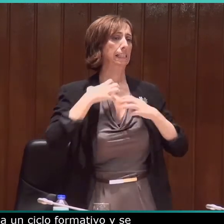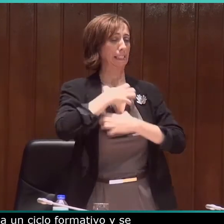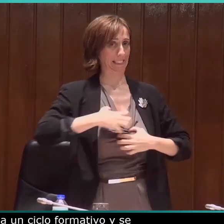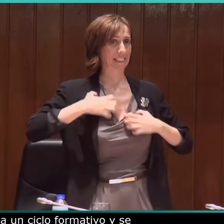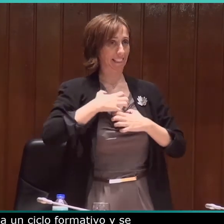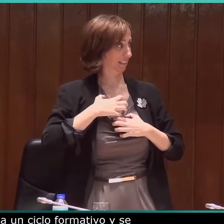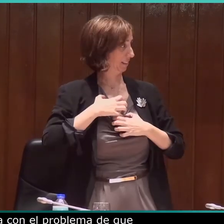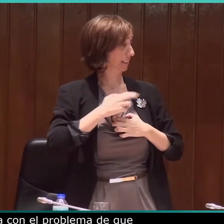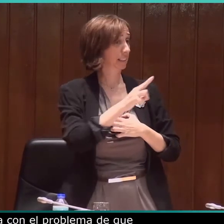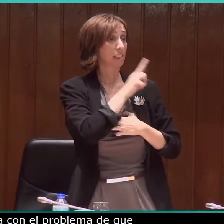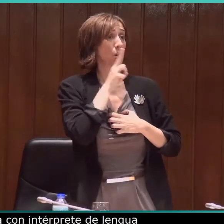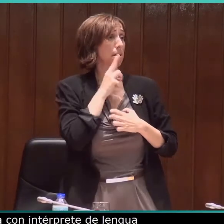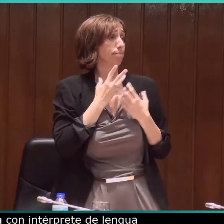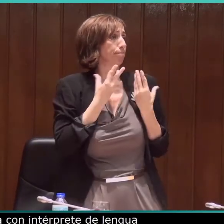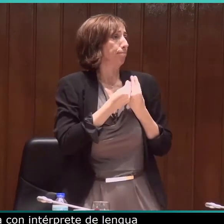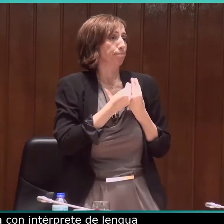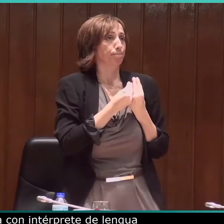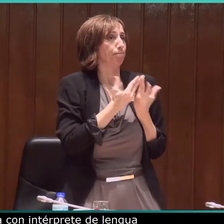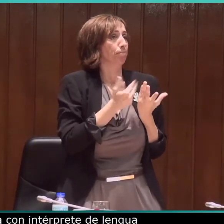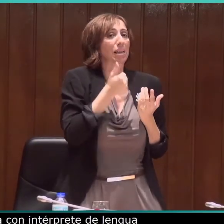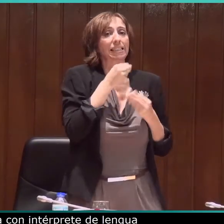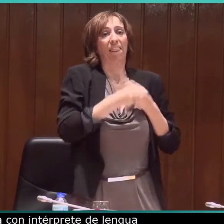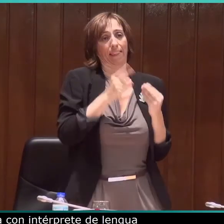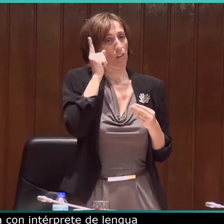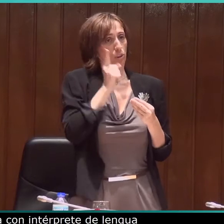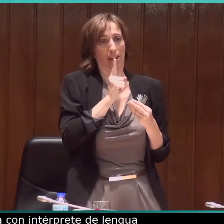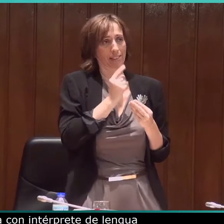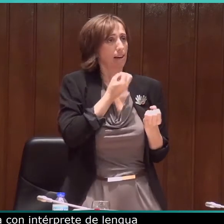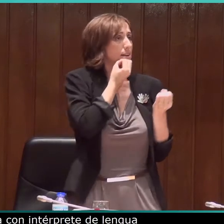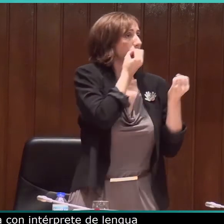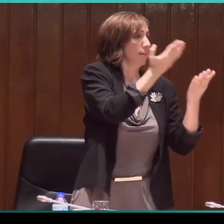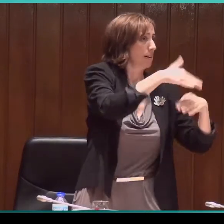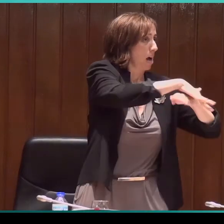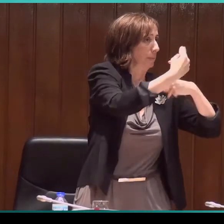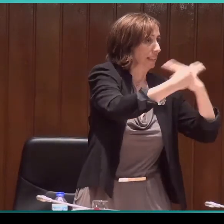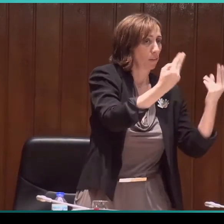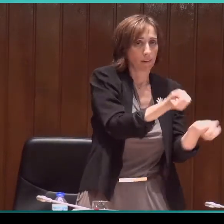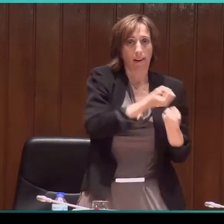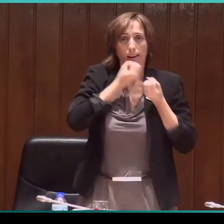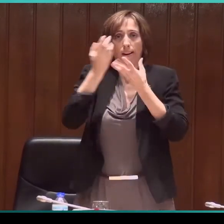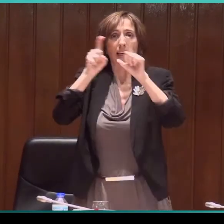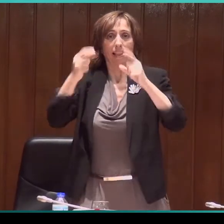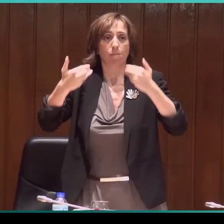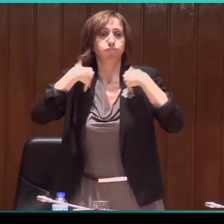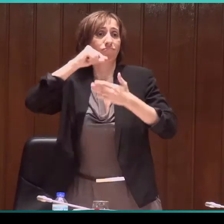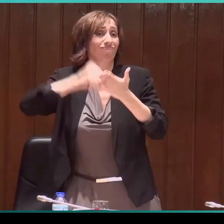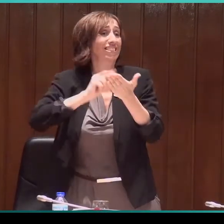estaba llorando continuamente con una gran ansiedad la madre ya no sabía qué hacer más había trasladado esta inquietud